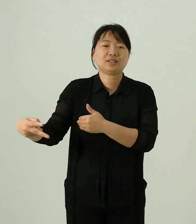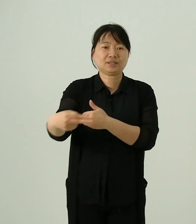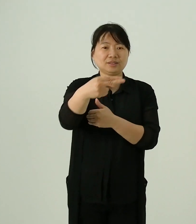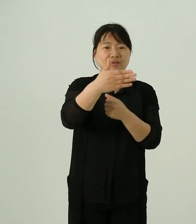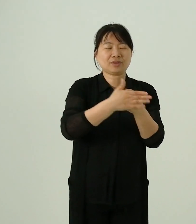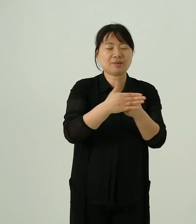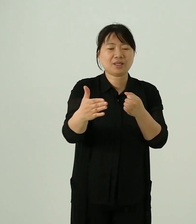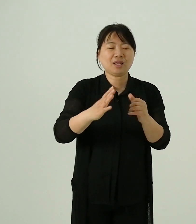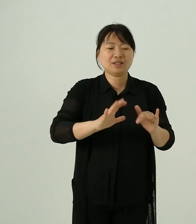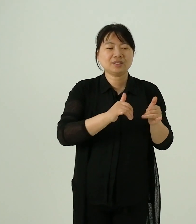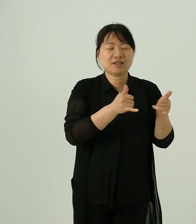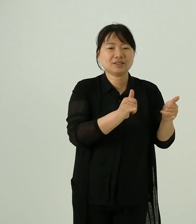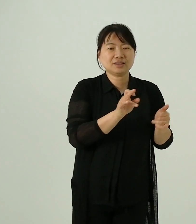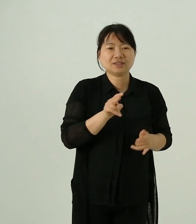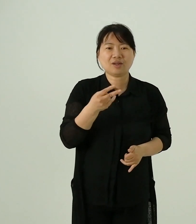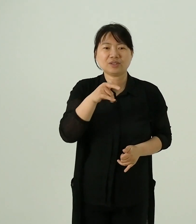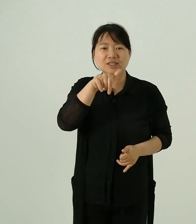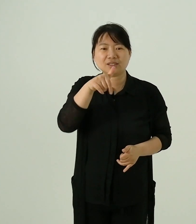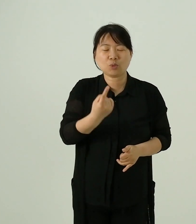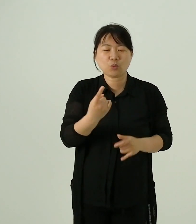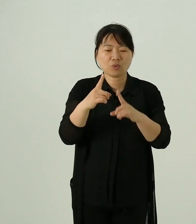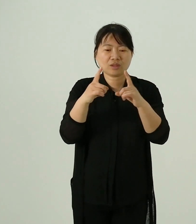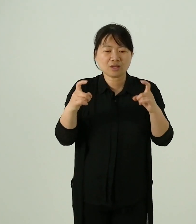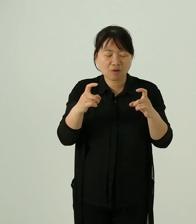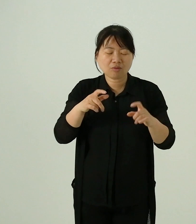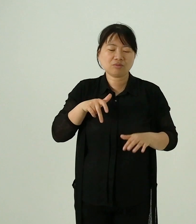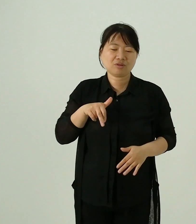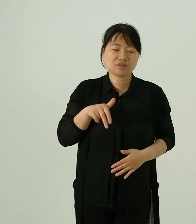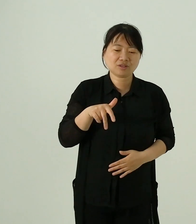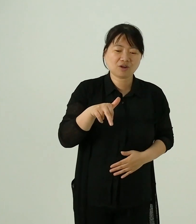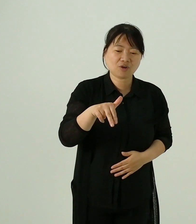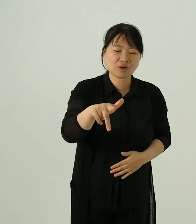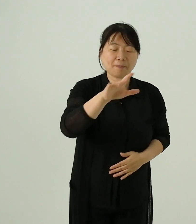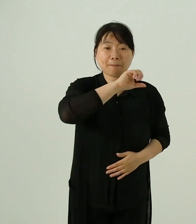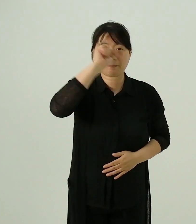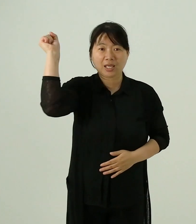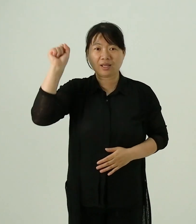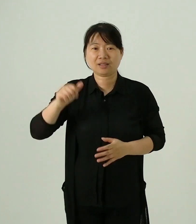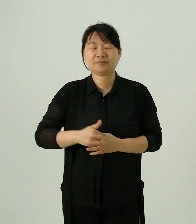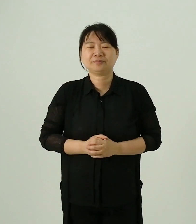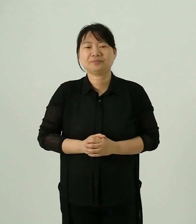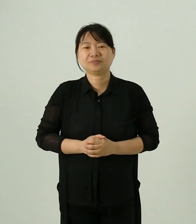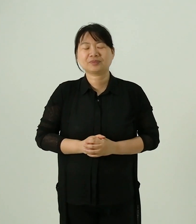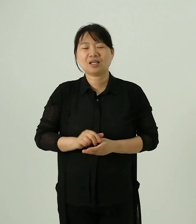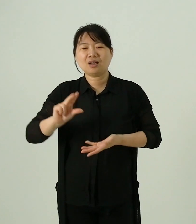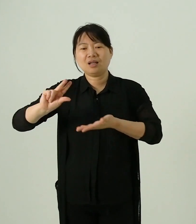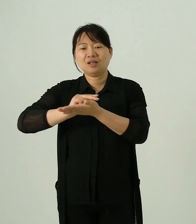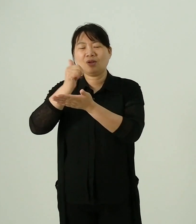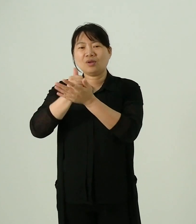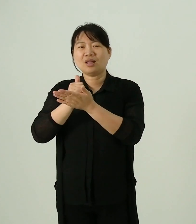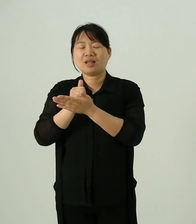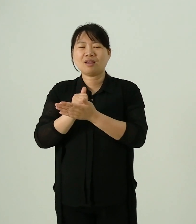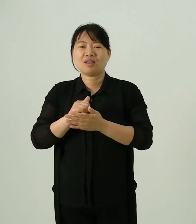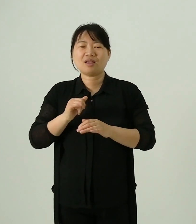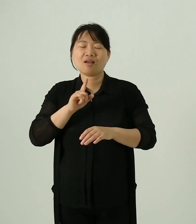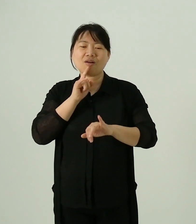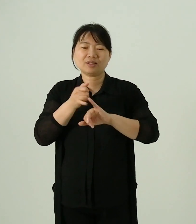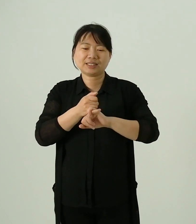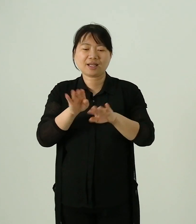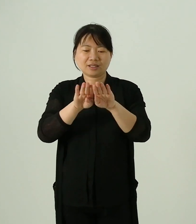끊어지매 백성이 여리고 앞으로 바로 건널세. 다음 절 여호와의 언약궤를